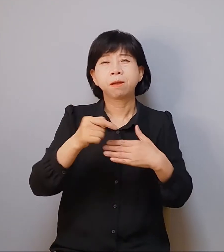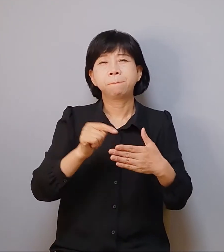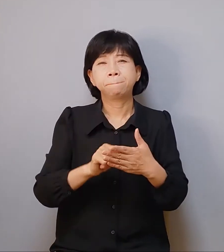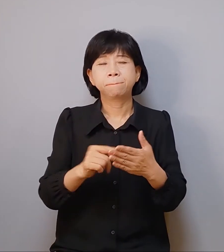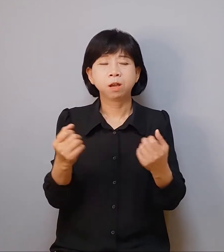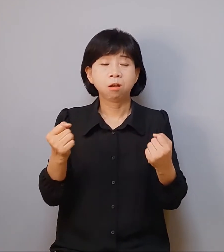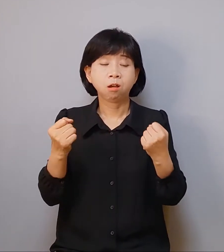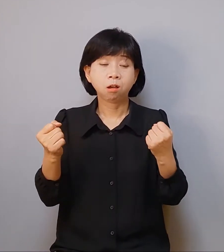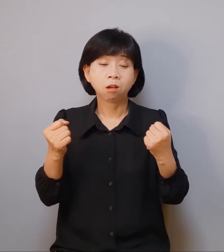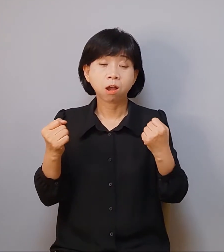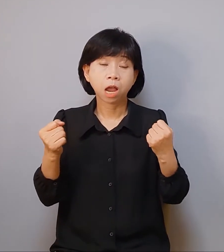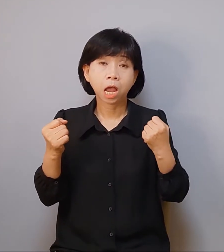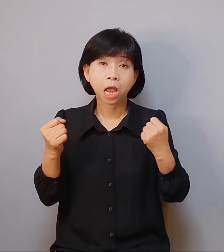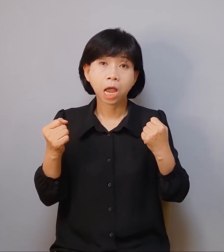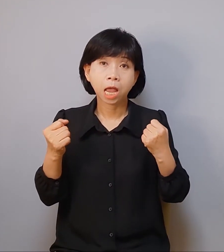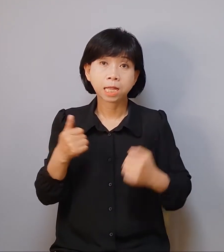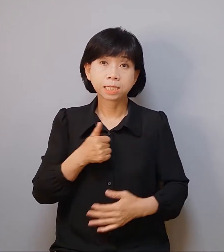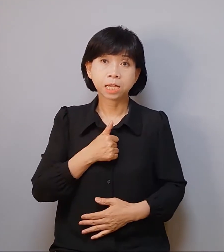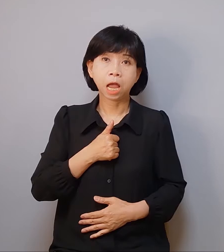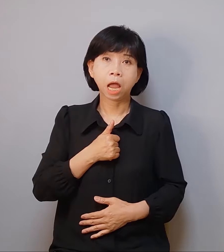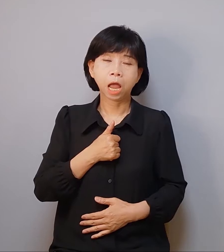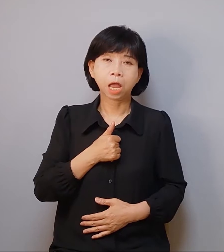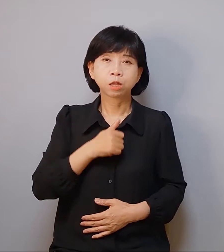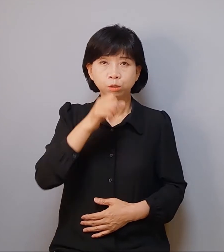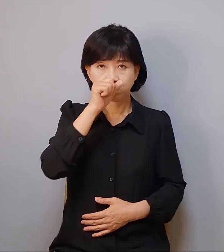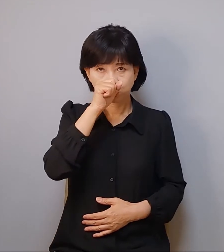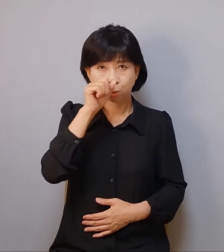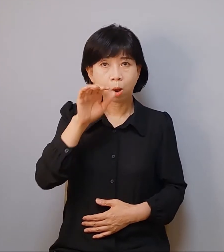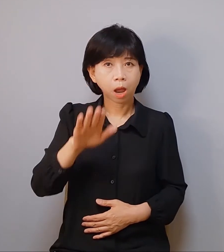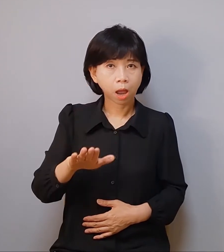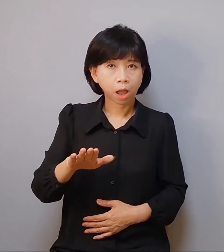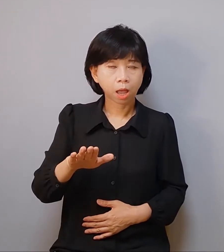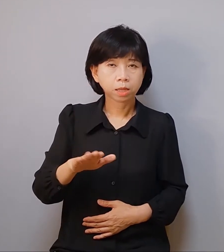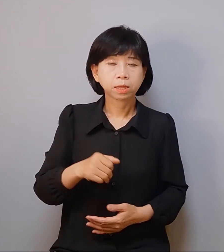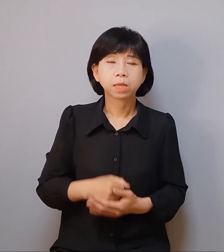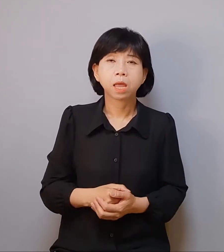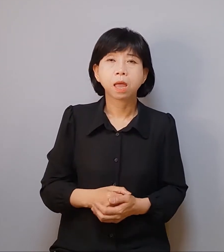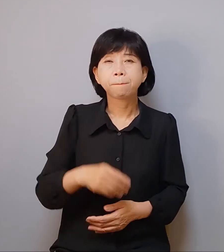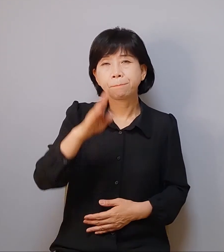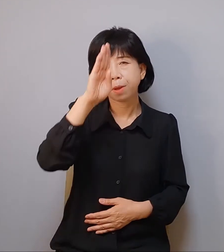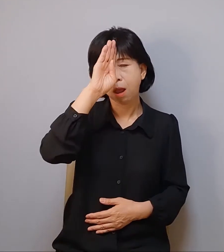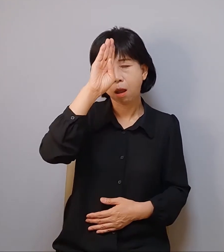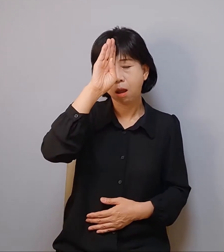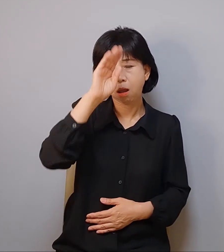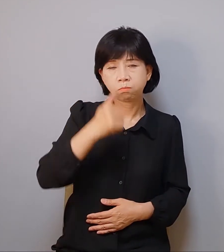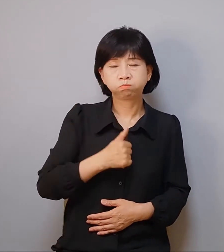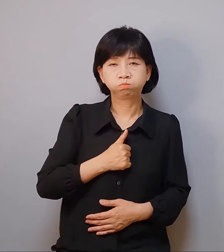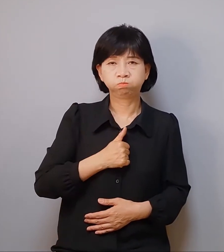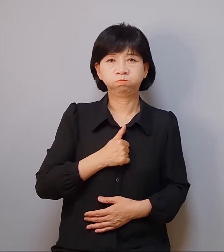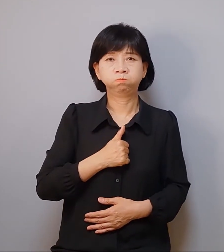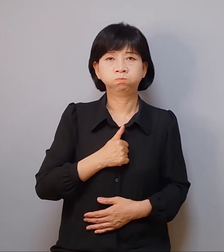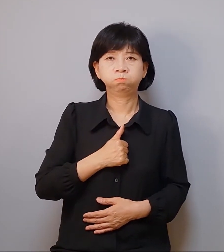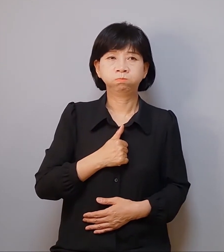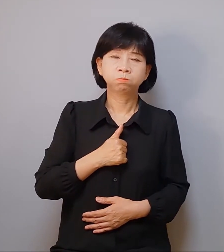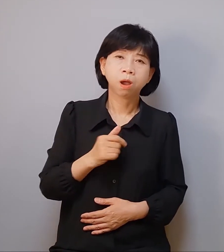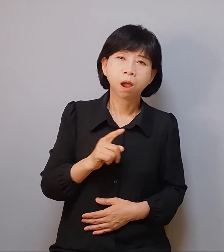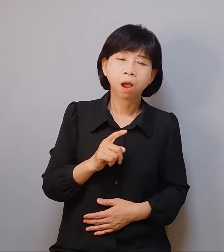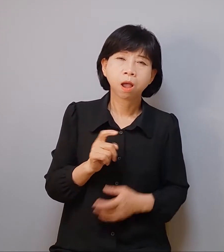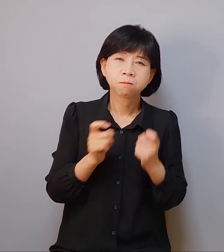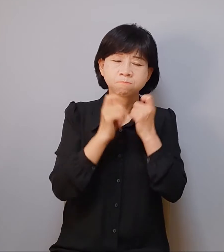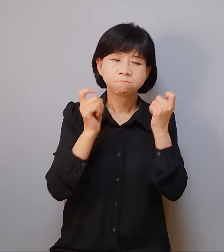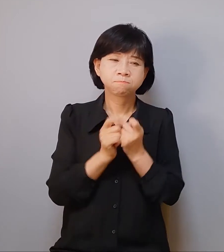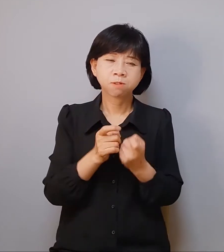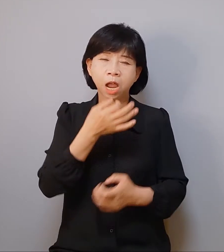자기의 건강한 자상은 좋은 건데 병든 자기애는요, 자기밖에 모르는 거예요. 여러분, 이걸 이기심이라고 하잖아요.